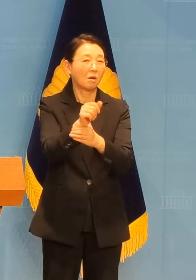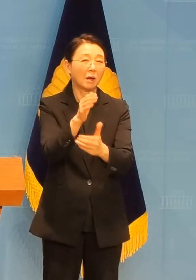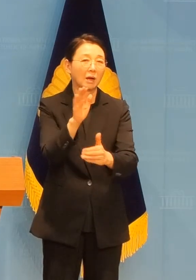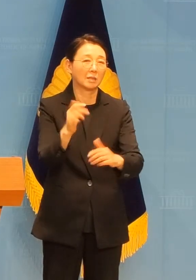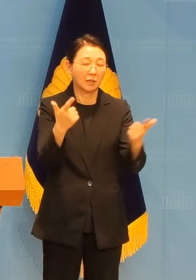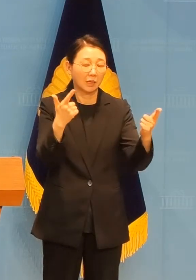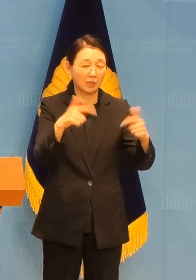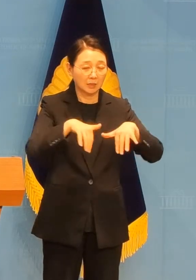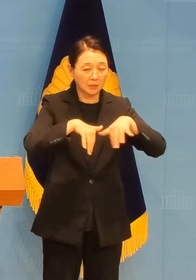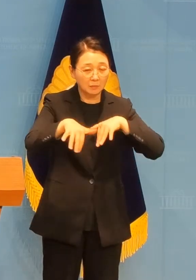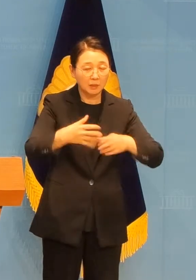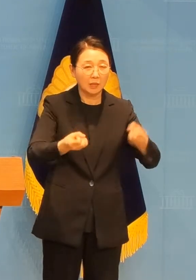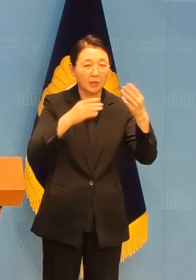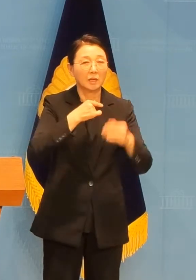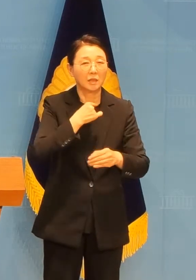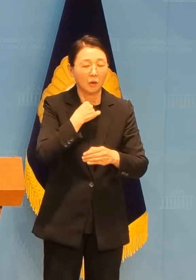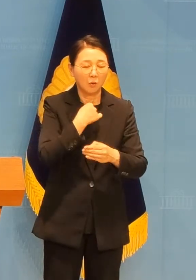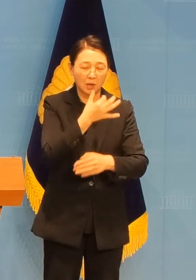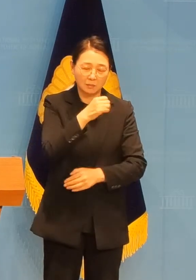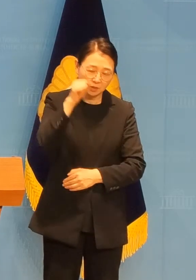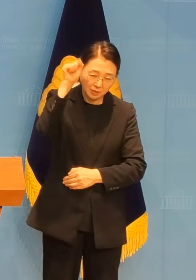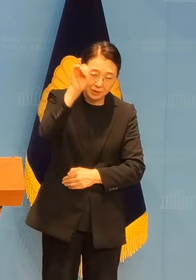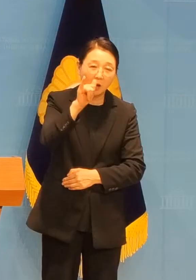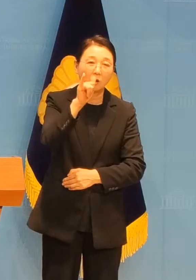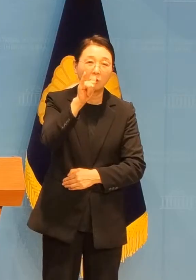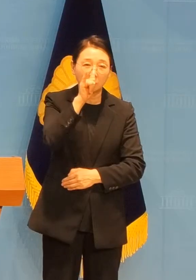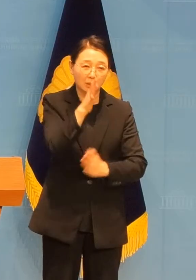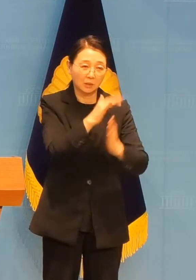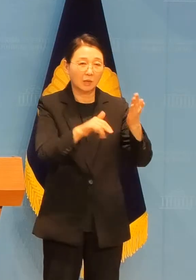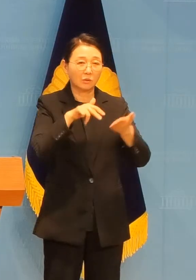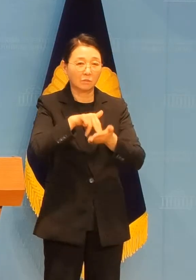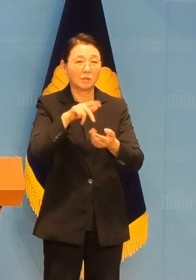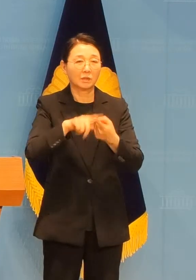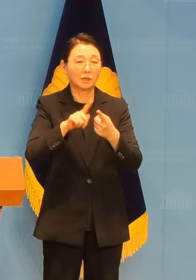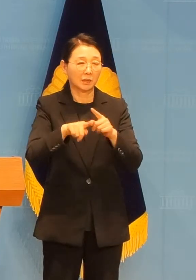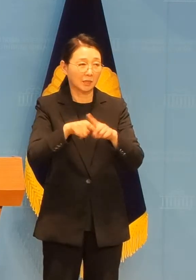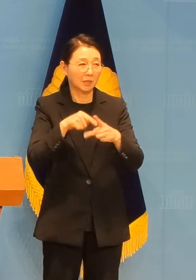길바닥에서라도 개최하겠다며 힘든 싸움을 이어가고 있는 유족의 입장을